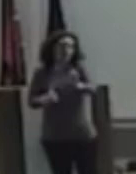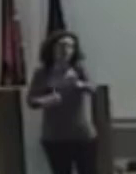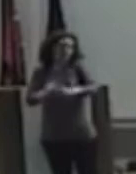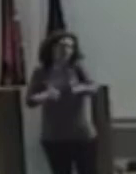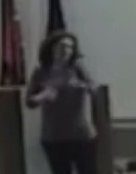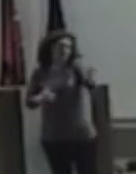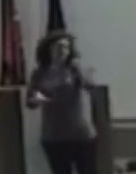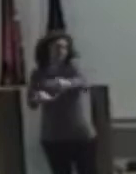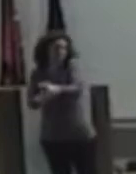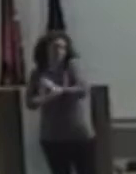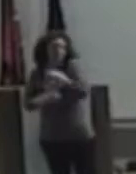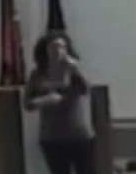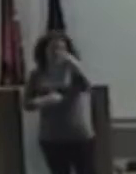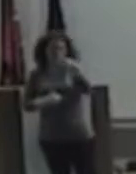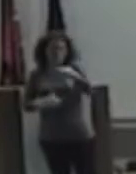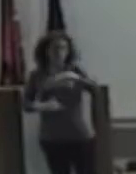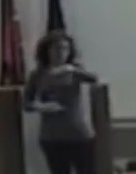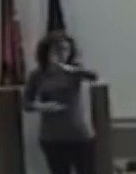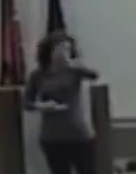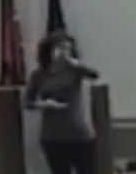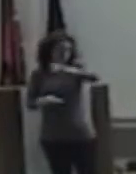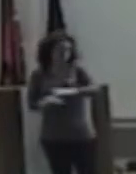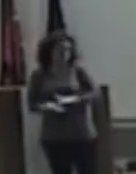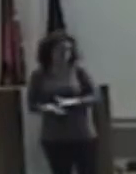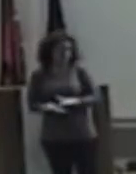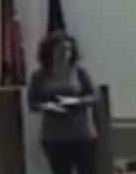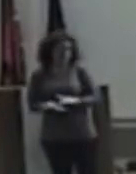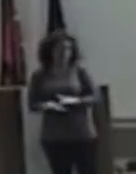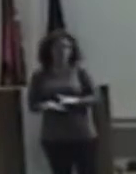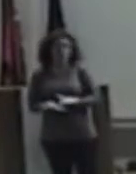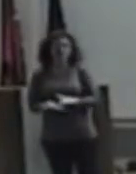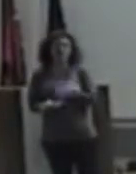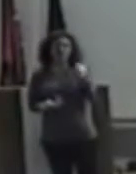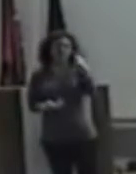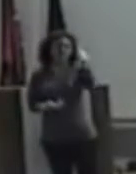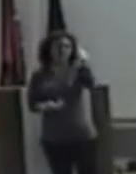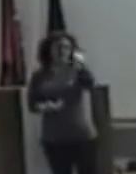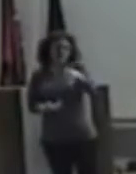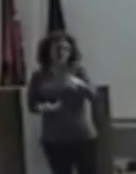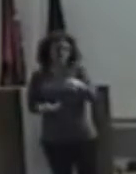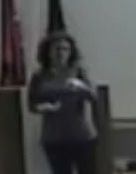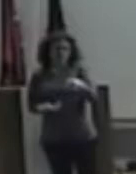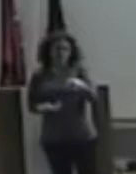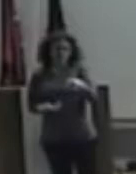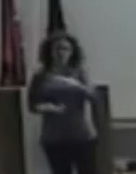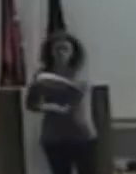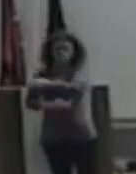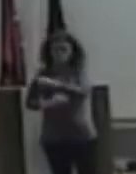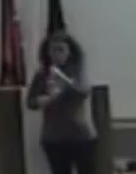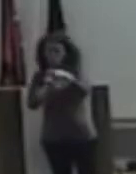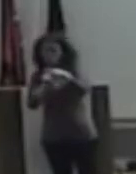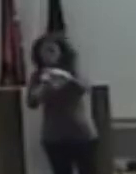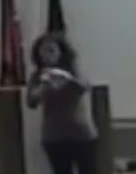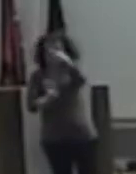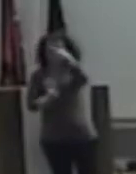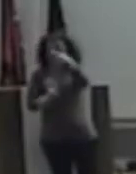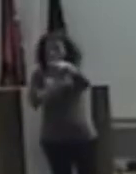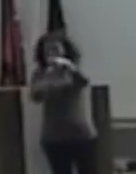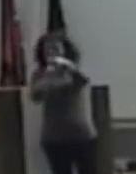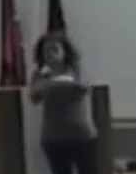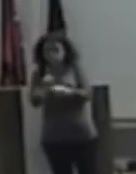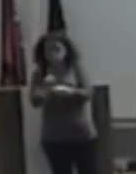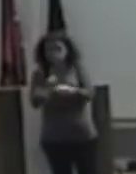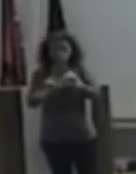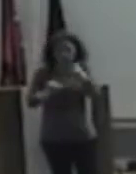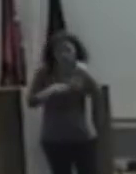conocer que esto puede pasar para tenerlo en cuenta y no acabar sobrecorrigiendo cifras que nos pueden llevar a una